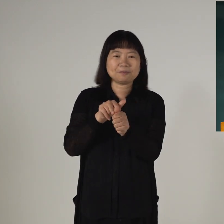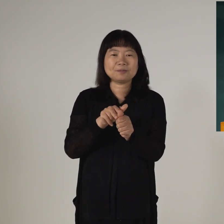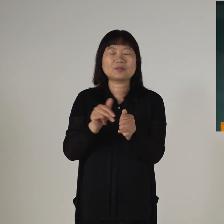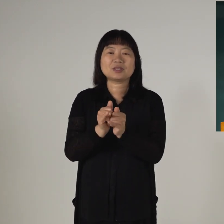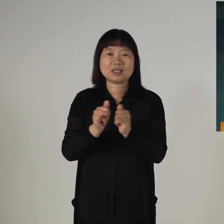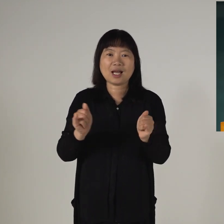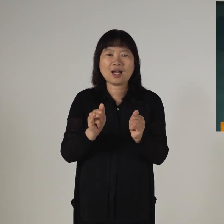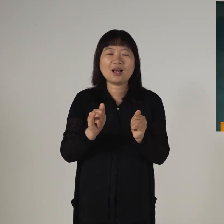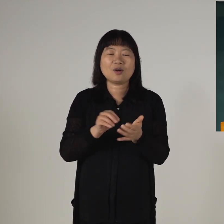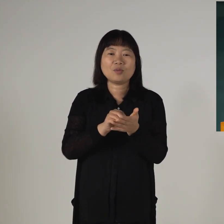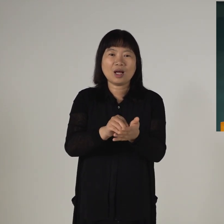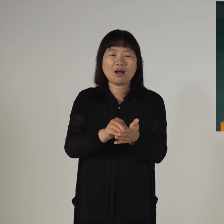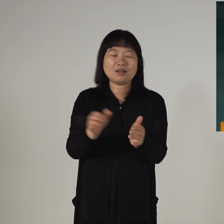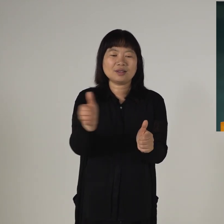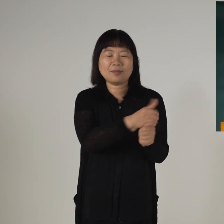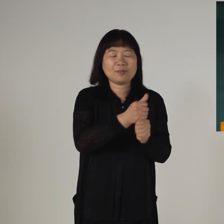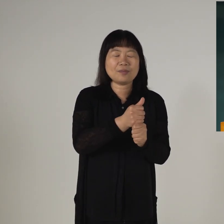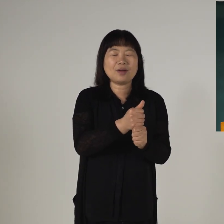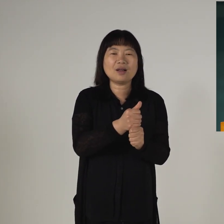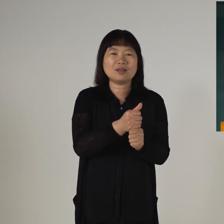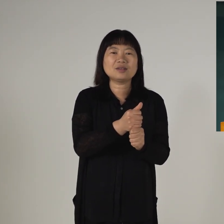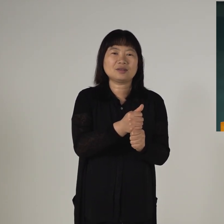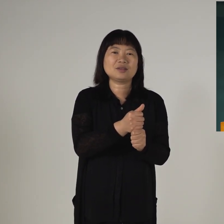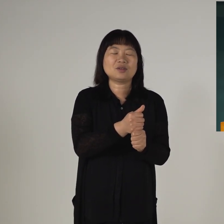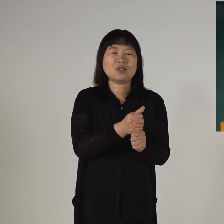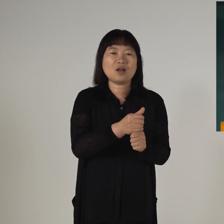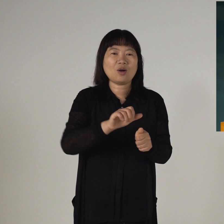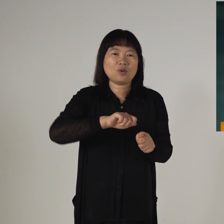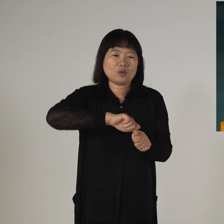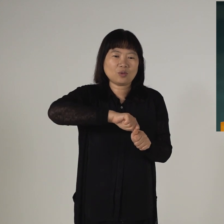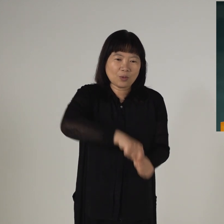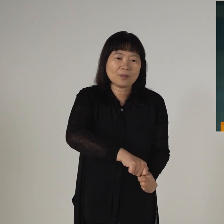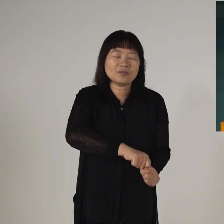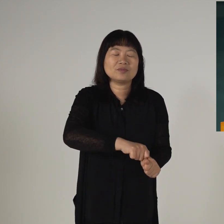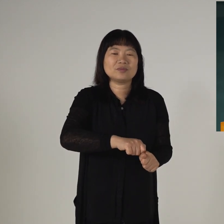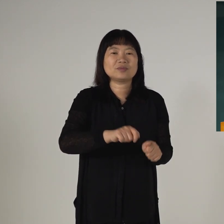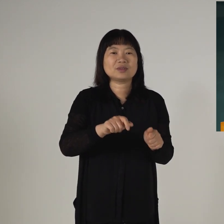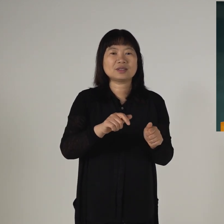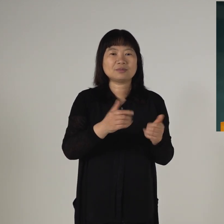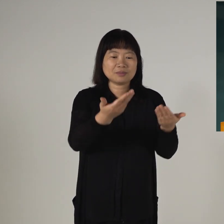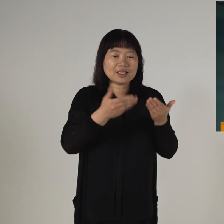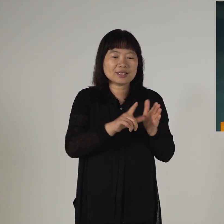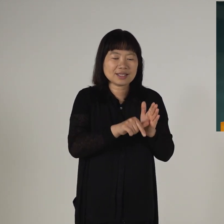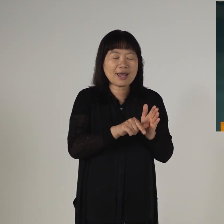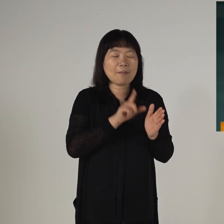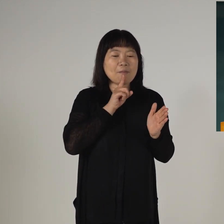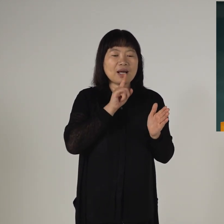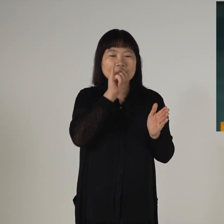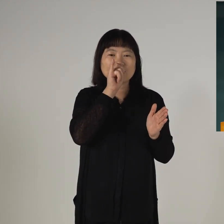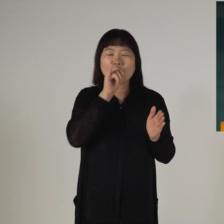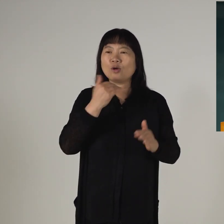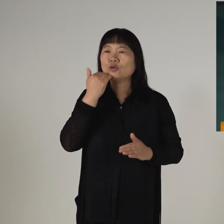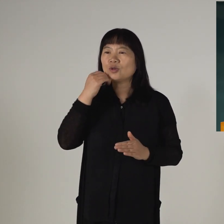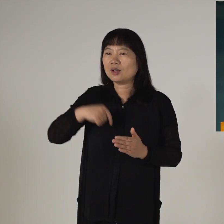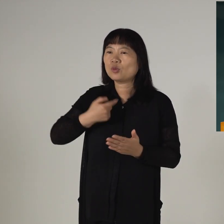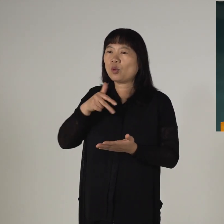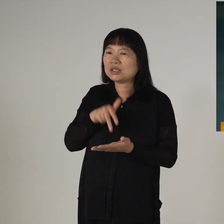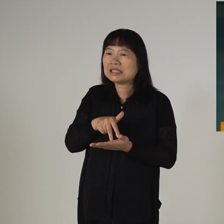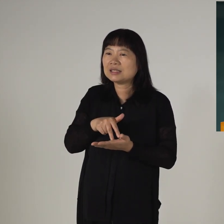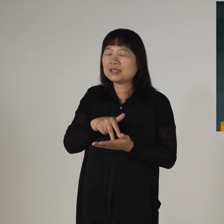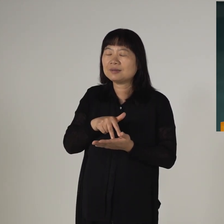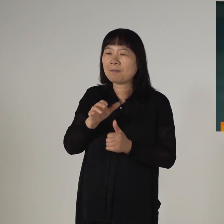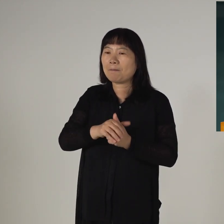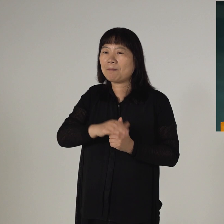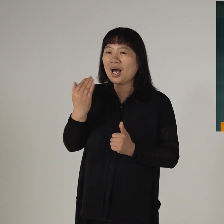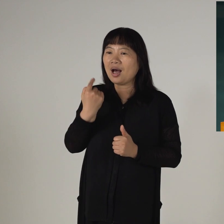돼서 고문을 받으며 그런 얘기를 해요. 누가 독립이 될 줄 알았습니까?